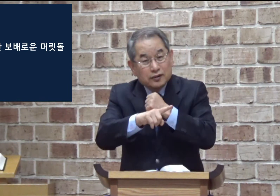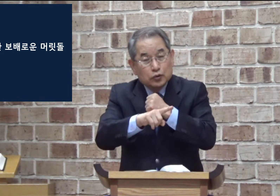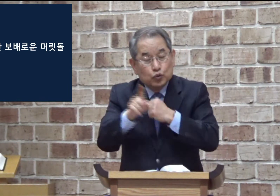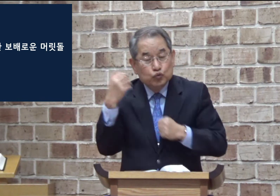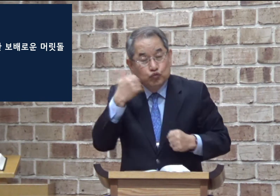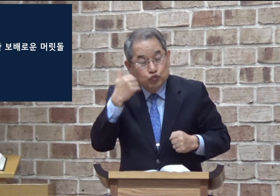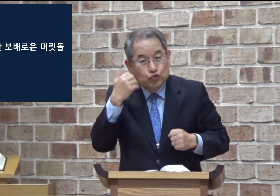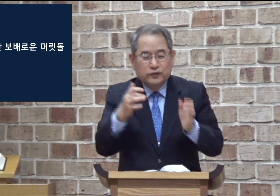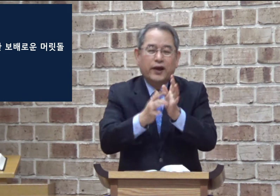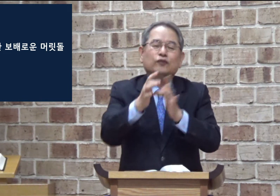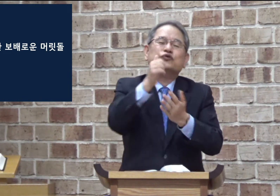예수님께서